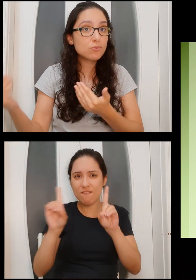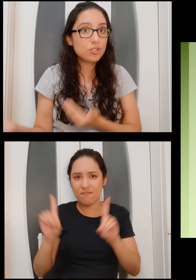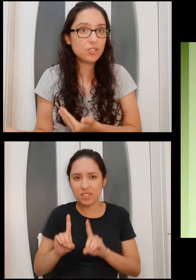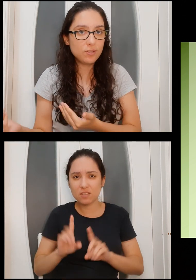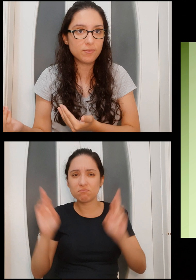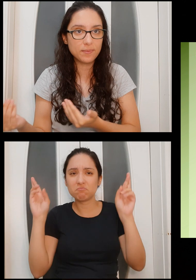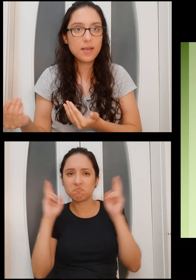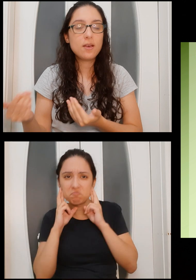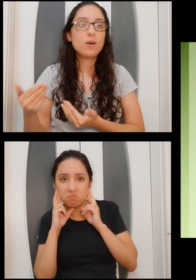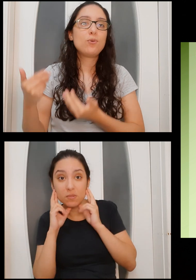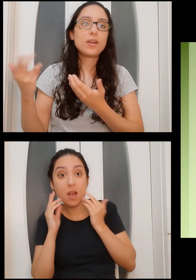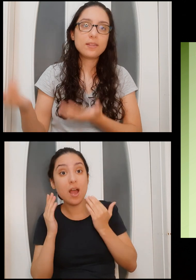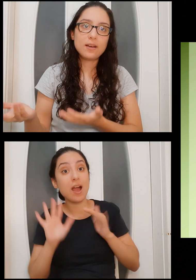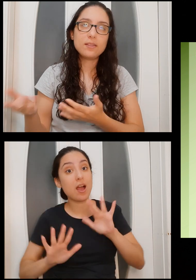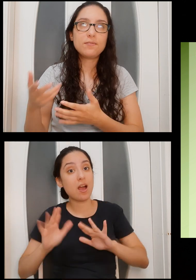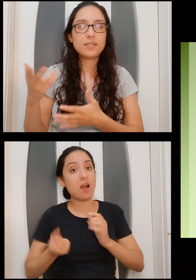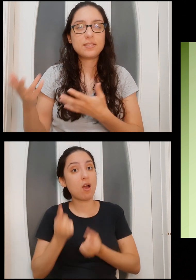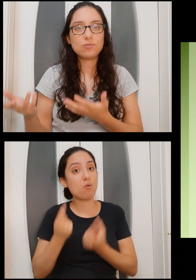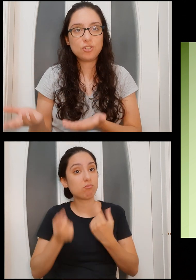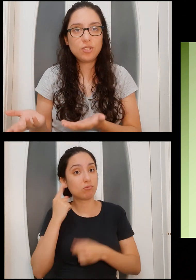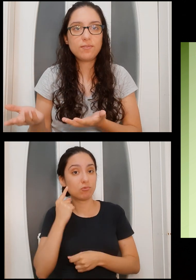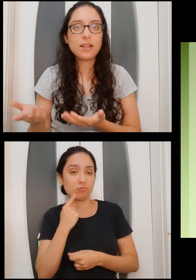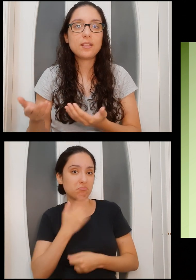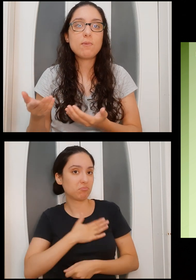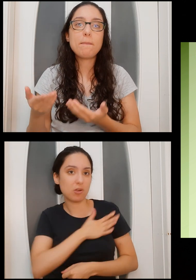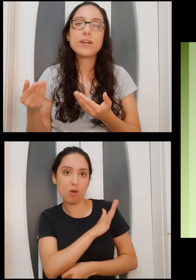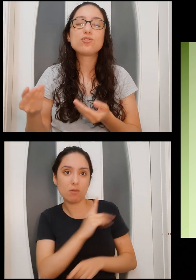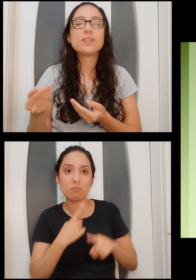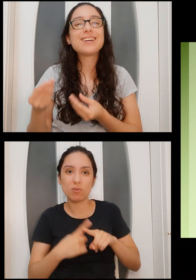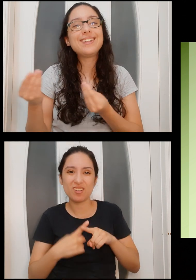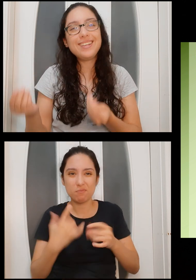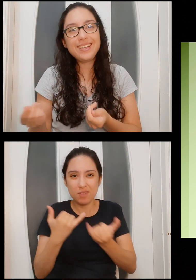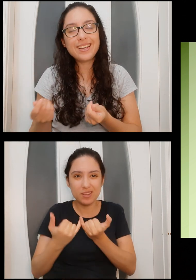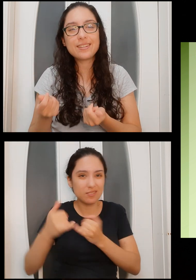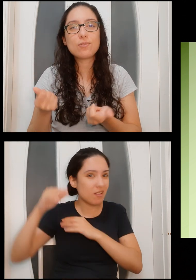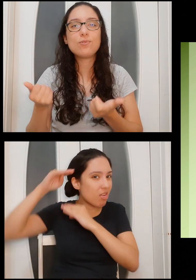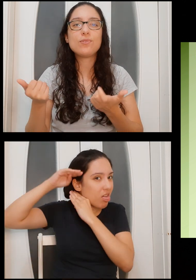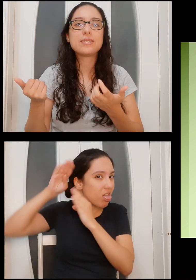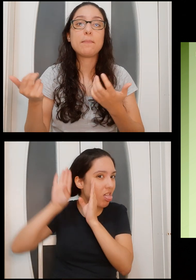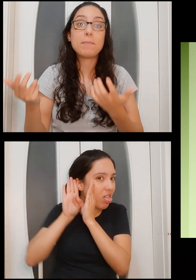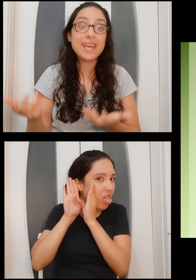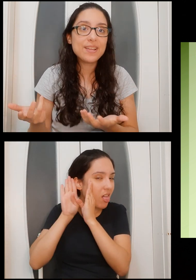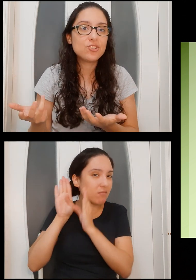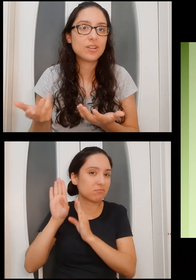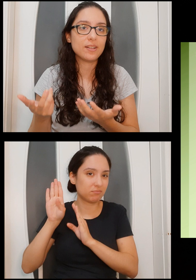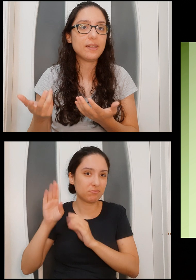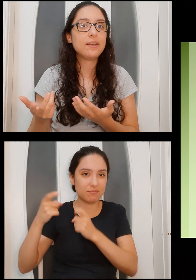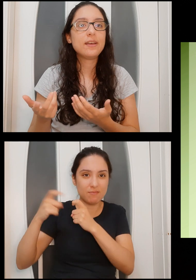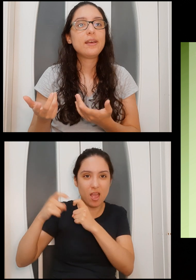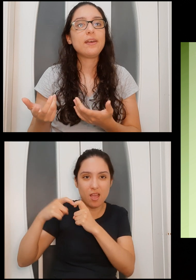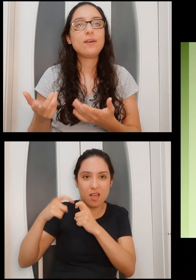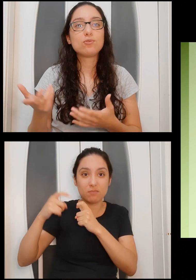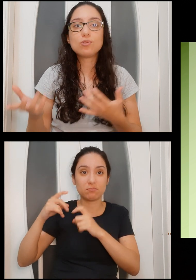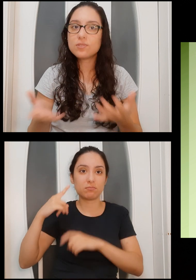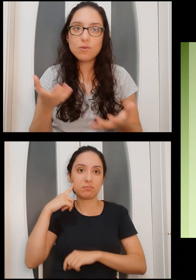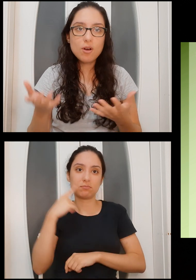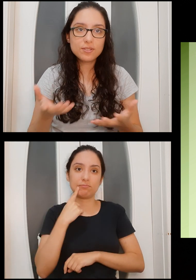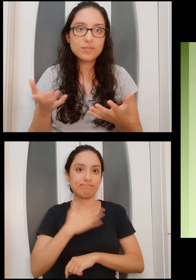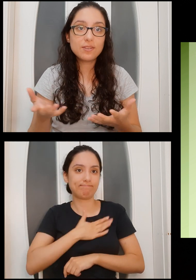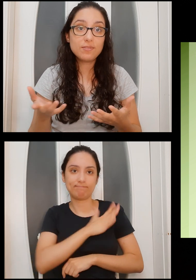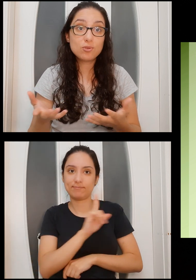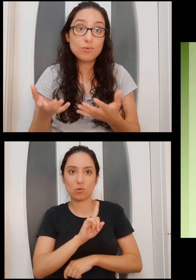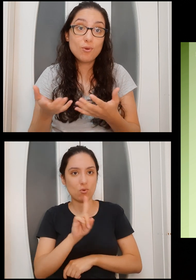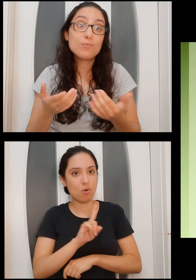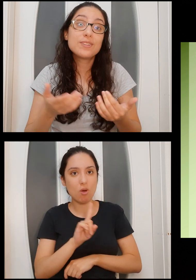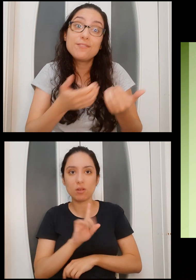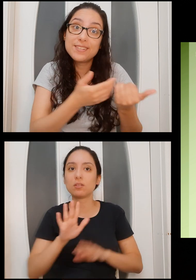deficiência auditiva, porque a deficiência auditiva, ela tem uma parte toda clínica da coisa, médica, né? Os surdos não gostam de